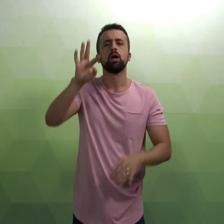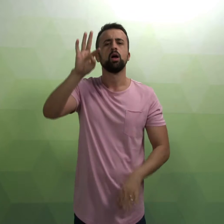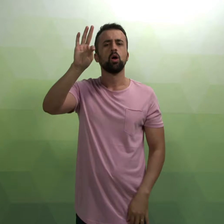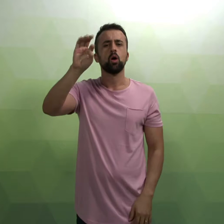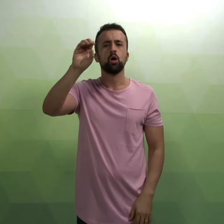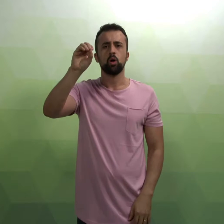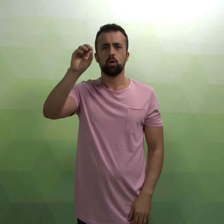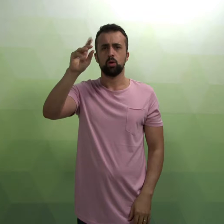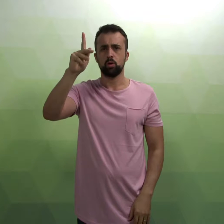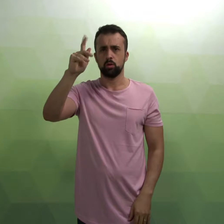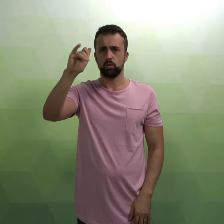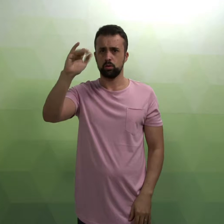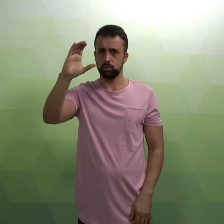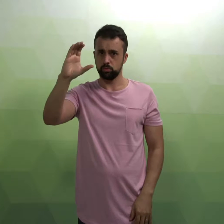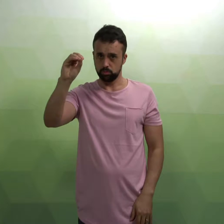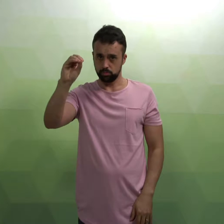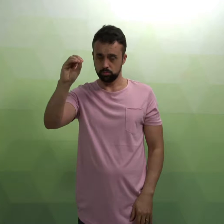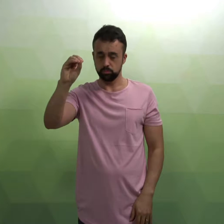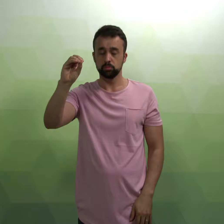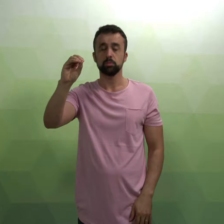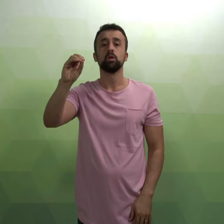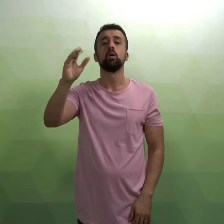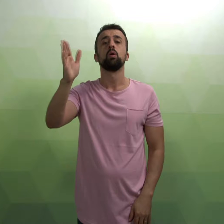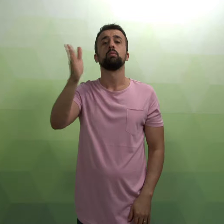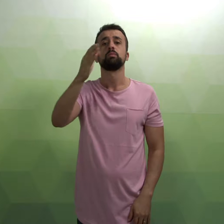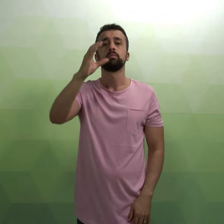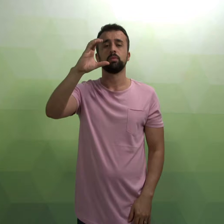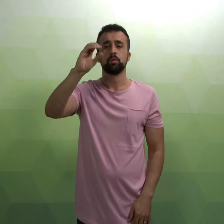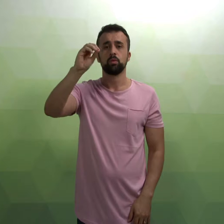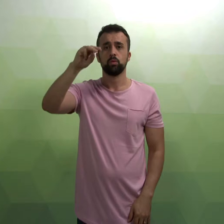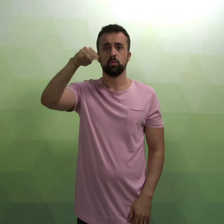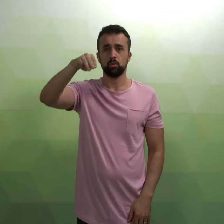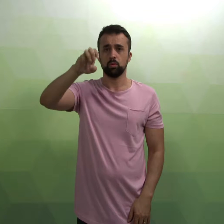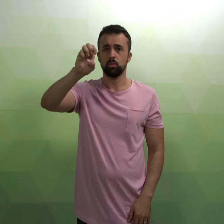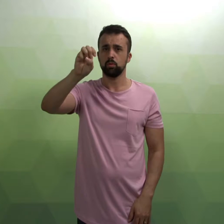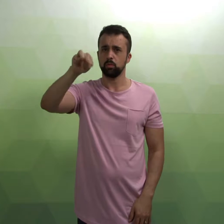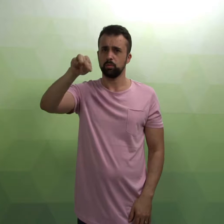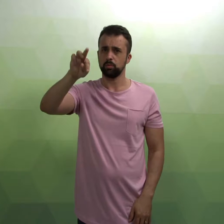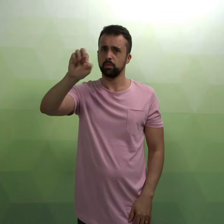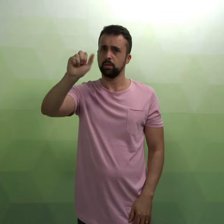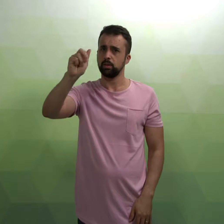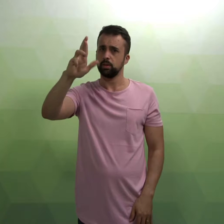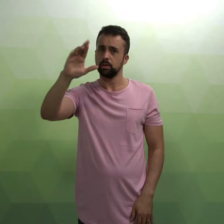Sentenças com tópico comentário.